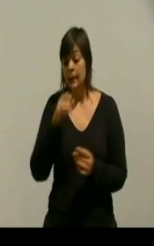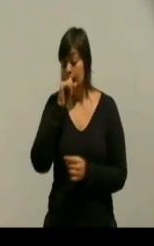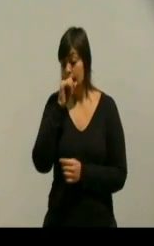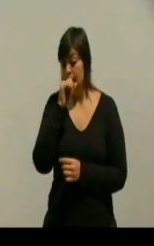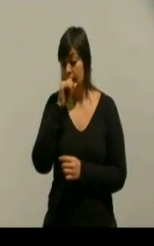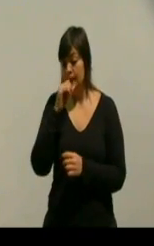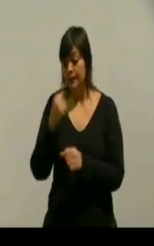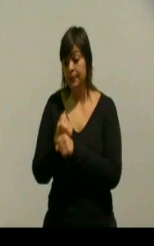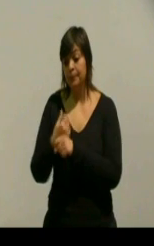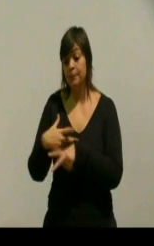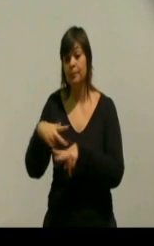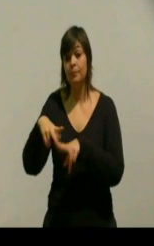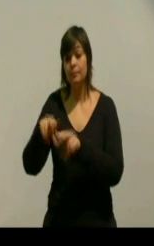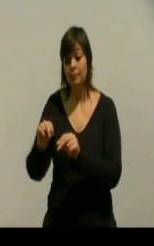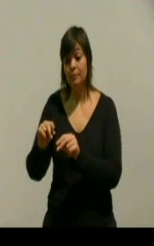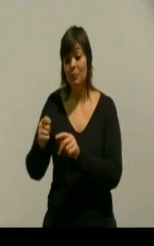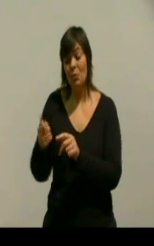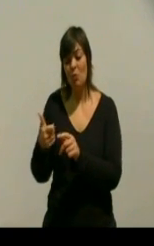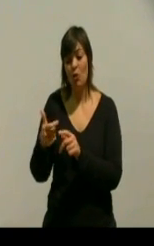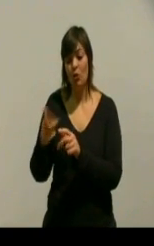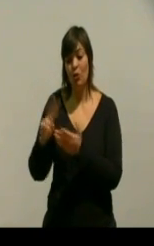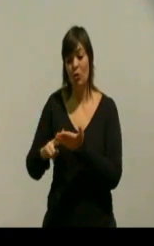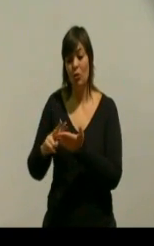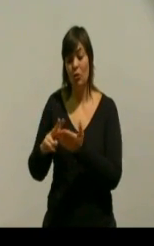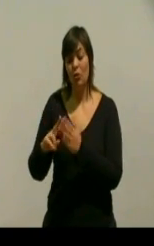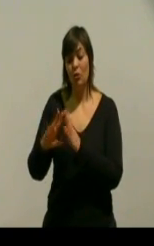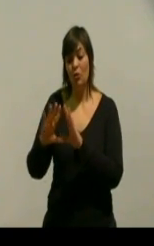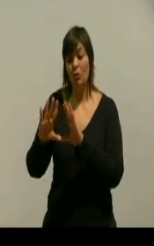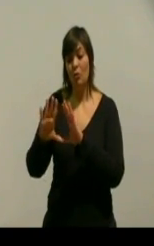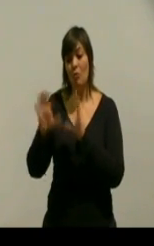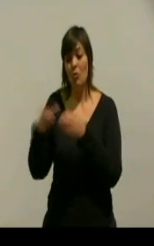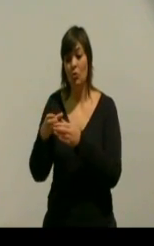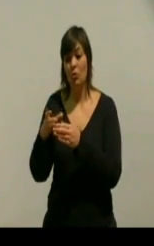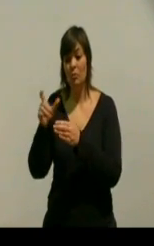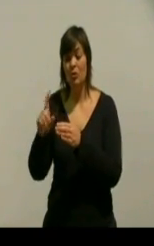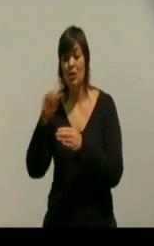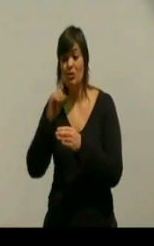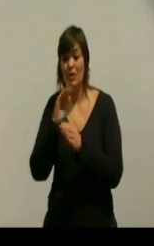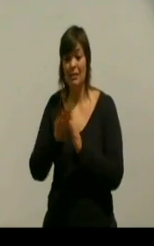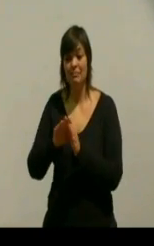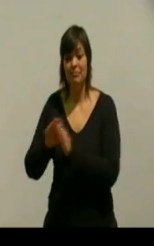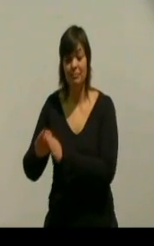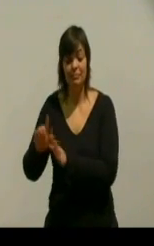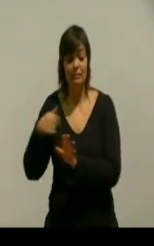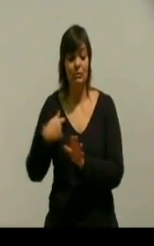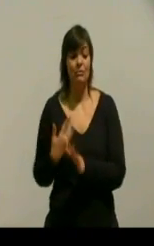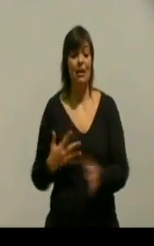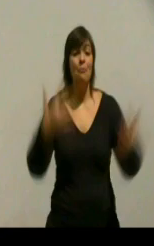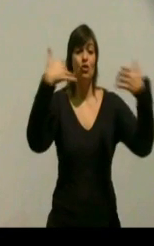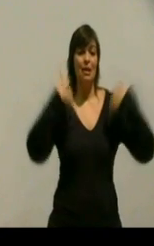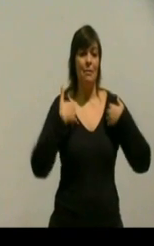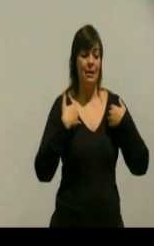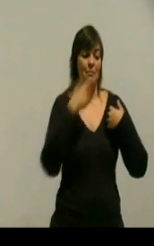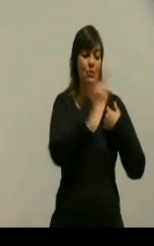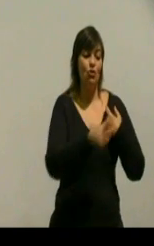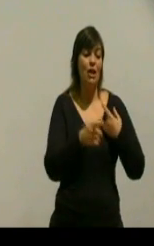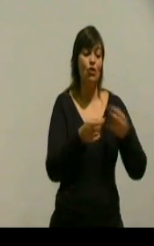Después dejé un poquito aparte el mundo de la deficiencia auditiva y fui responsable de coordinadores del Centro de